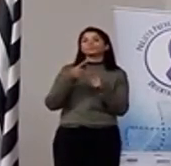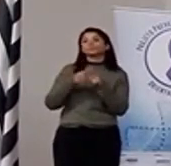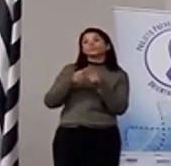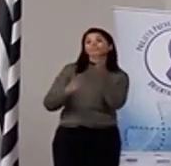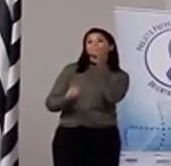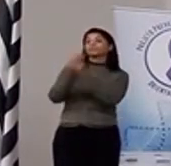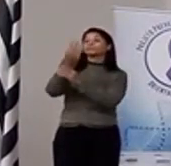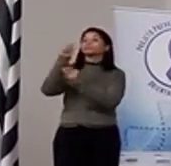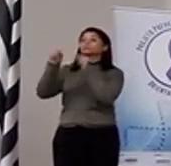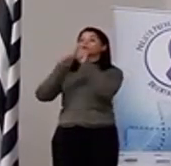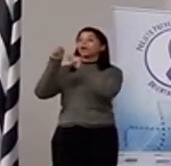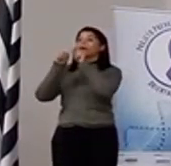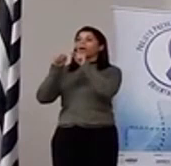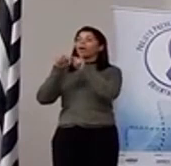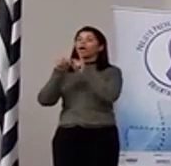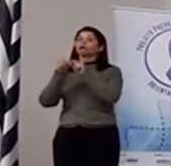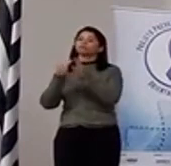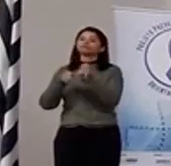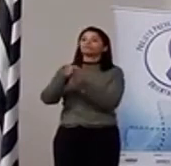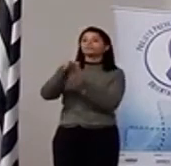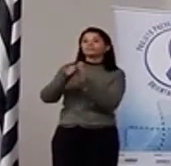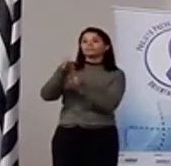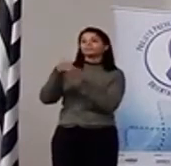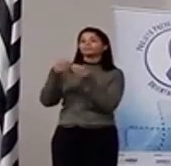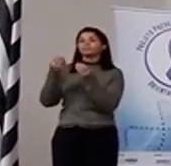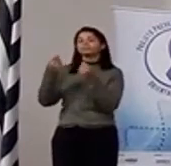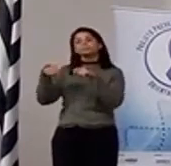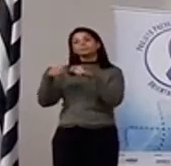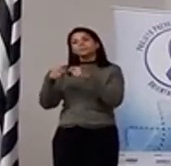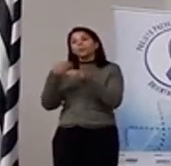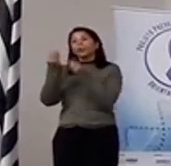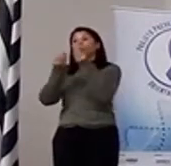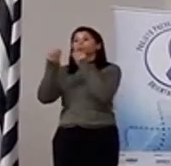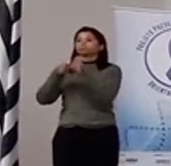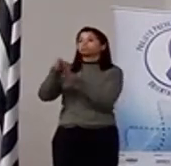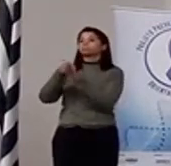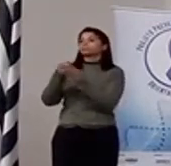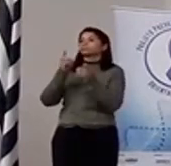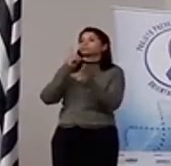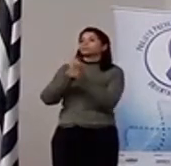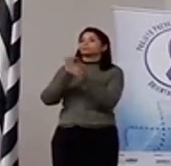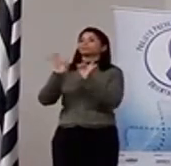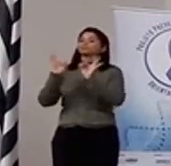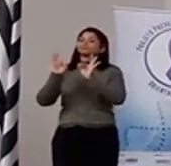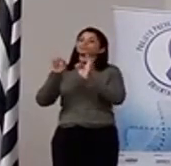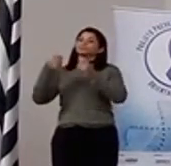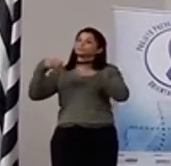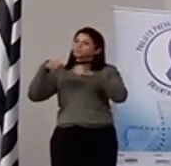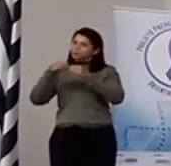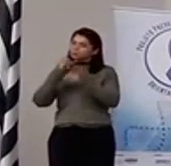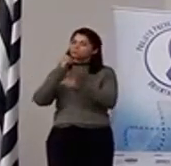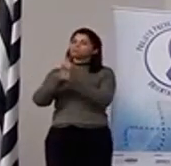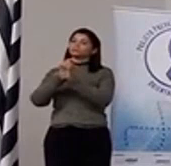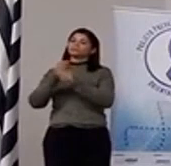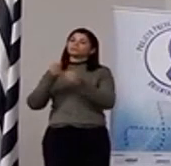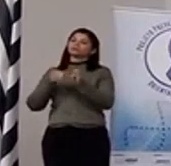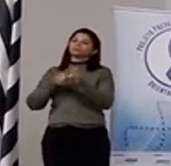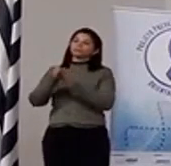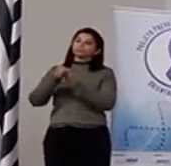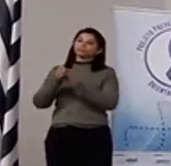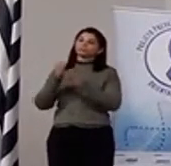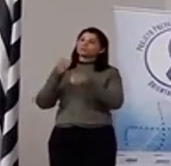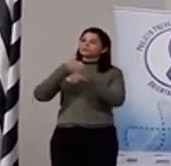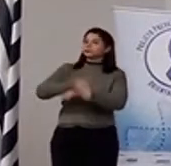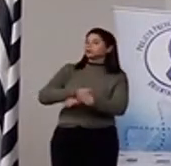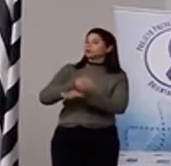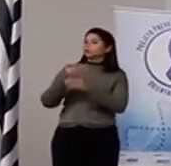é para aconselhamento, só que não dá para aconselhar sem ter diagnóstico. Então, o fato de ter um diagnóstico não impede o acesso, porque